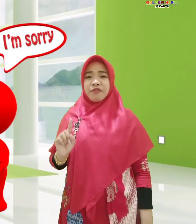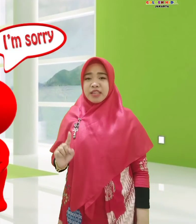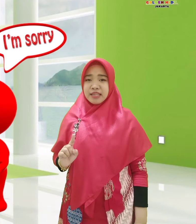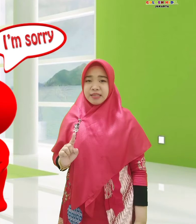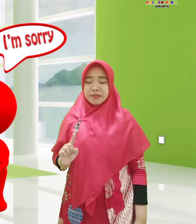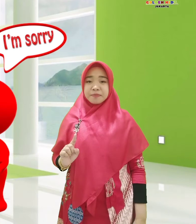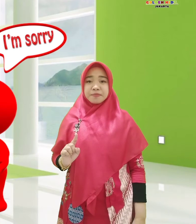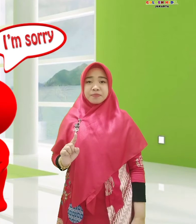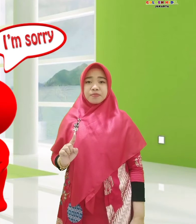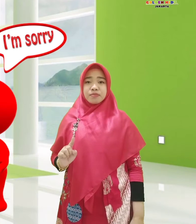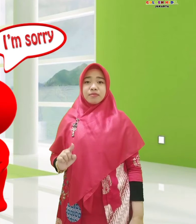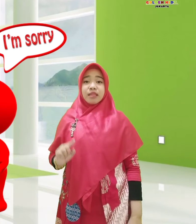ini